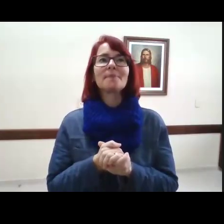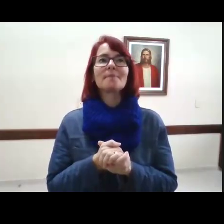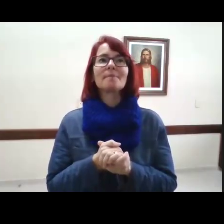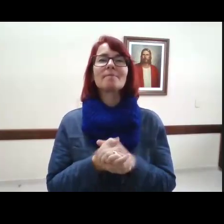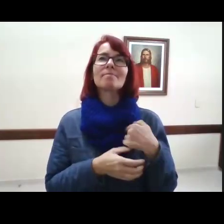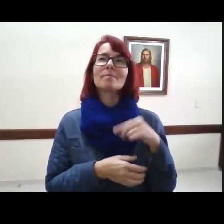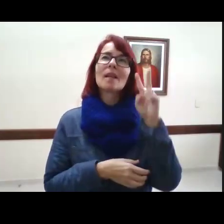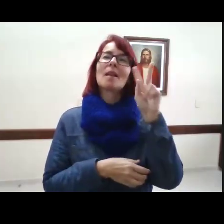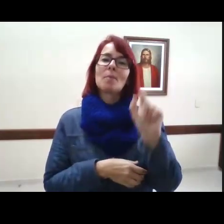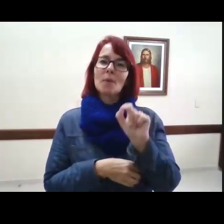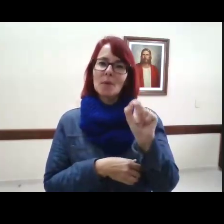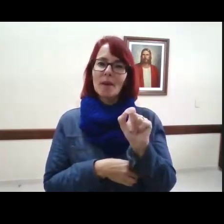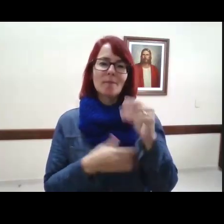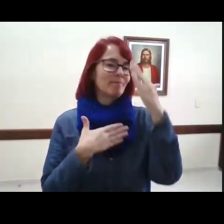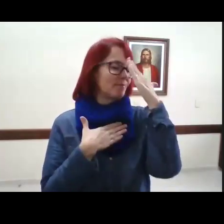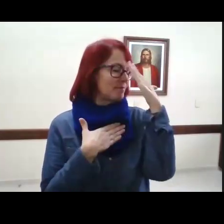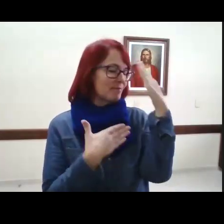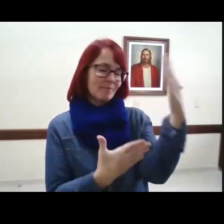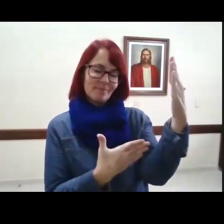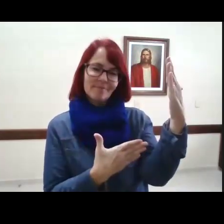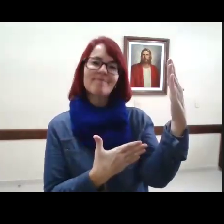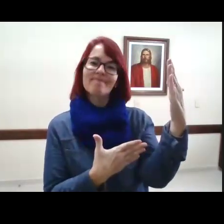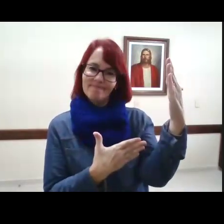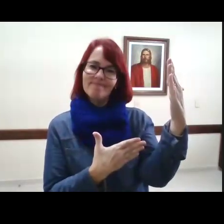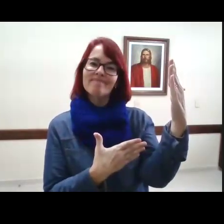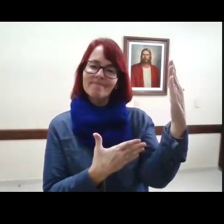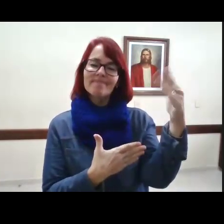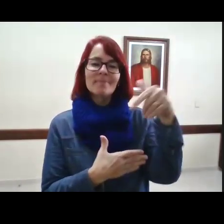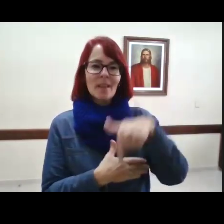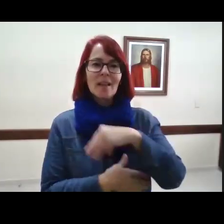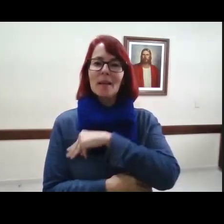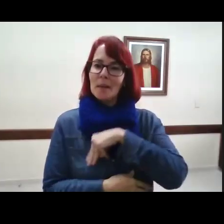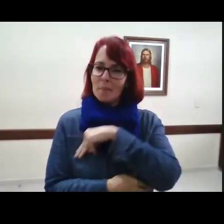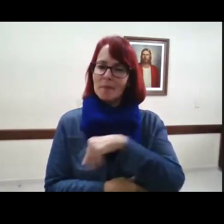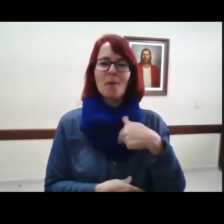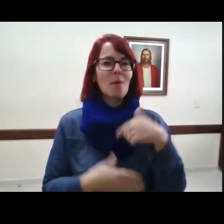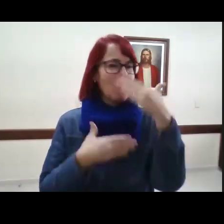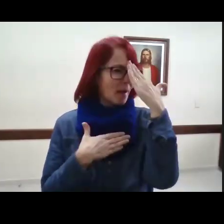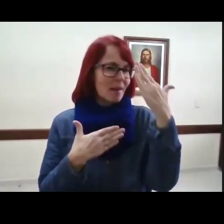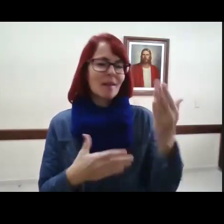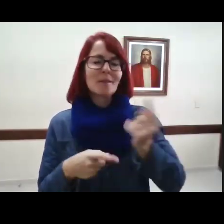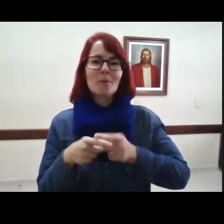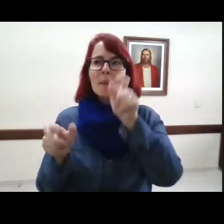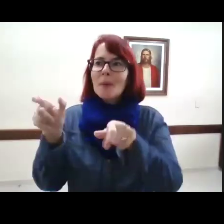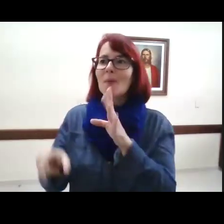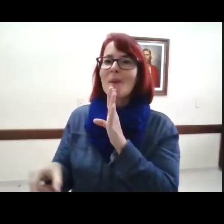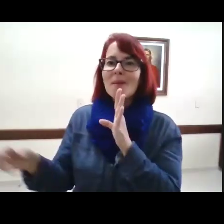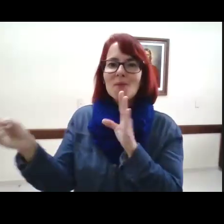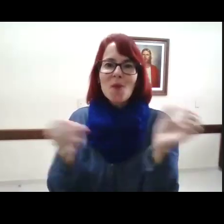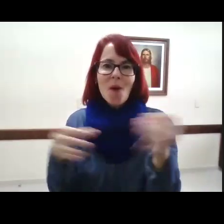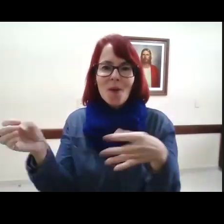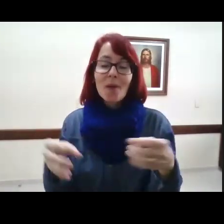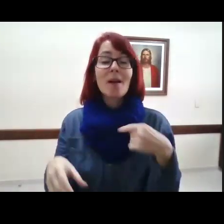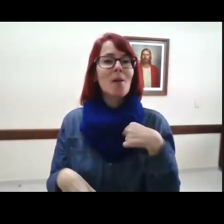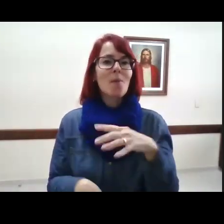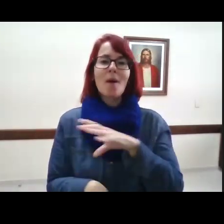que veio na minha mente foi gratidão, né? Então, sou muito grata pelas coisas que eu tenho aqui na missão, a oportunidade de conhecer muitas pessoas. Eu amo conhecer